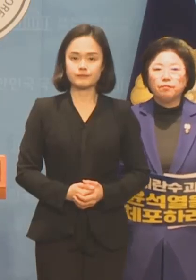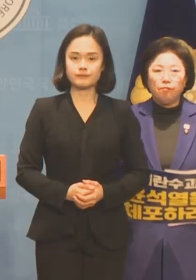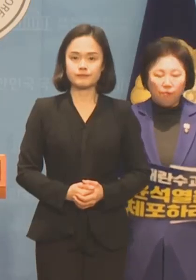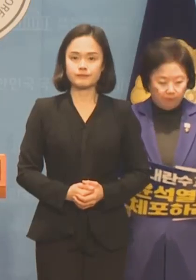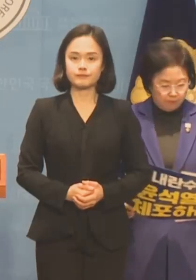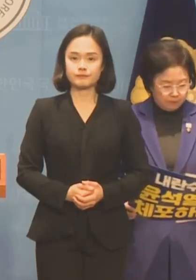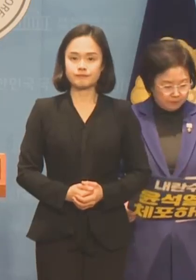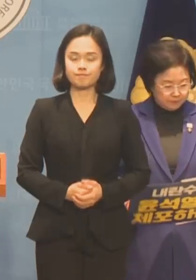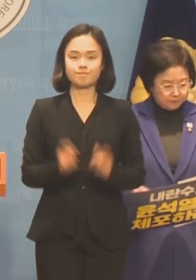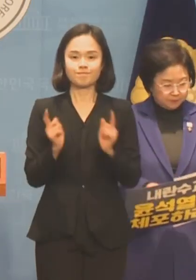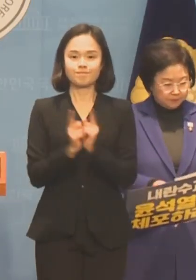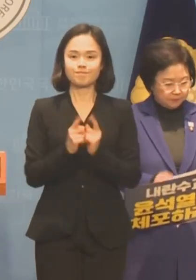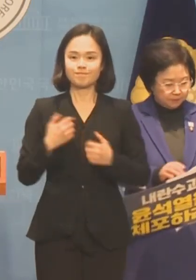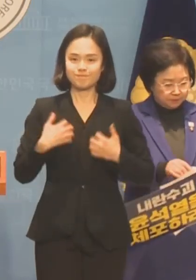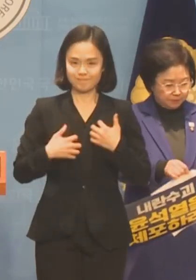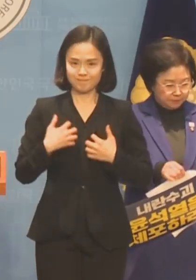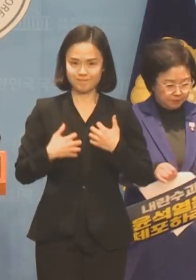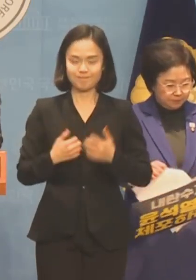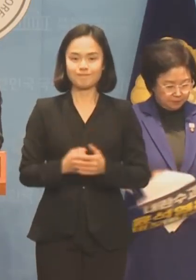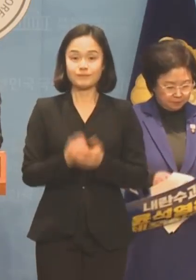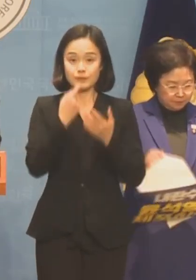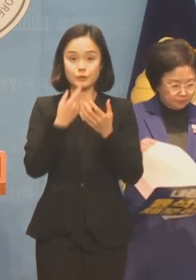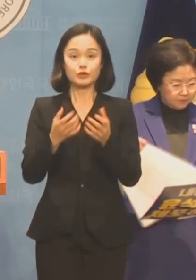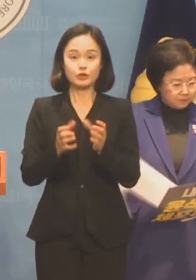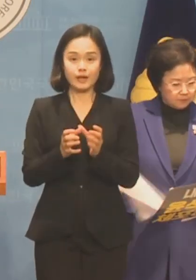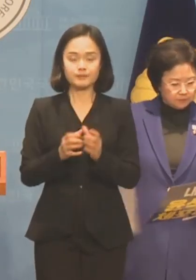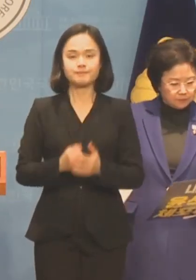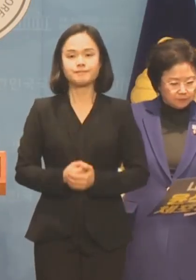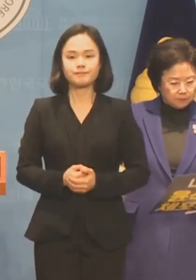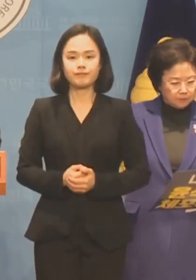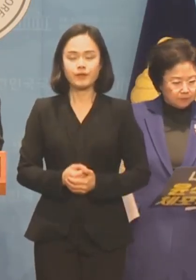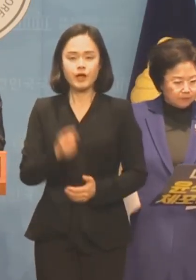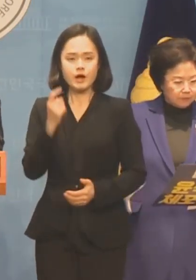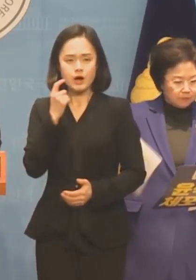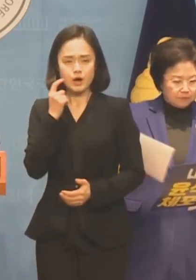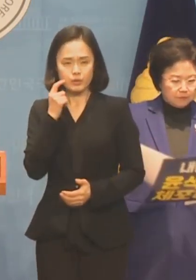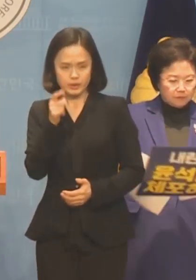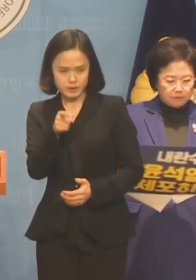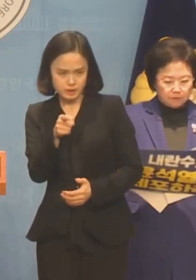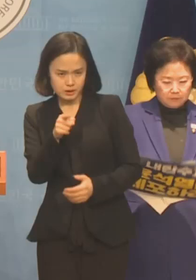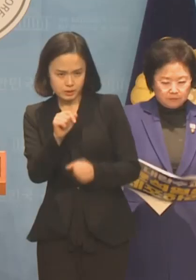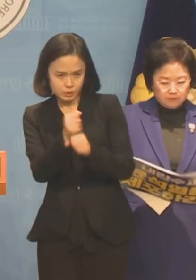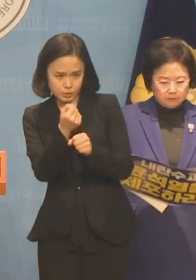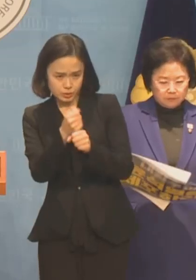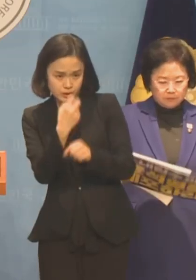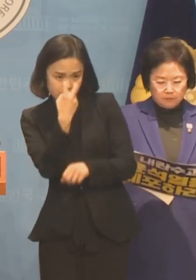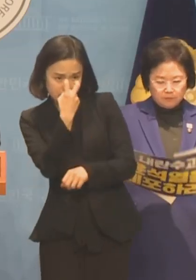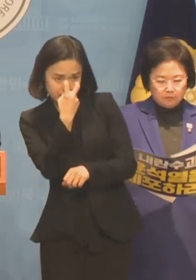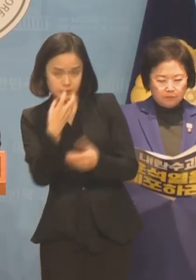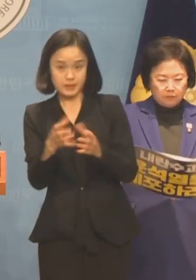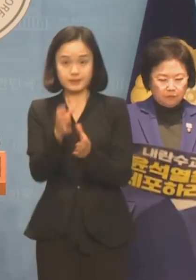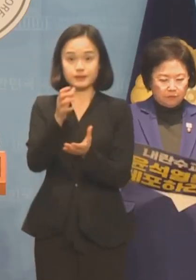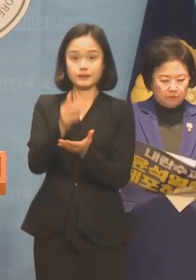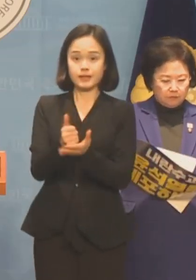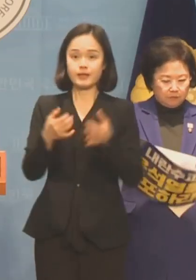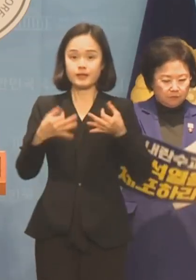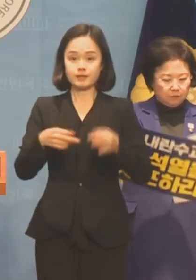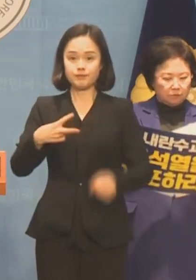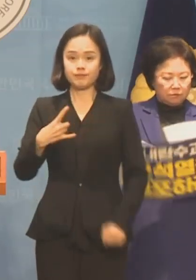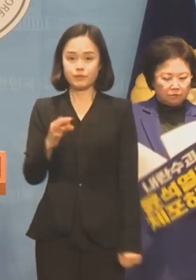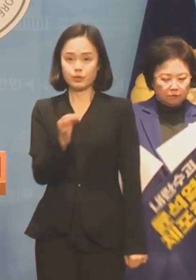네, 반갑습니다. 더불어민주당 허위 조작 감시단장 서울 서대문갑 국회의원